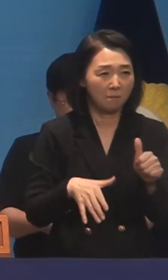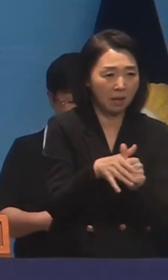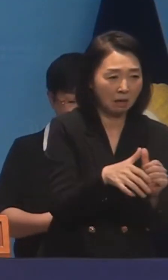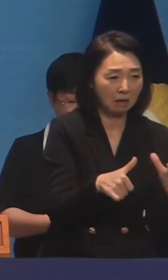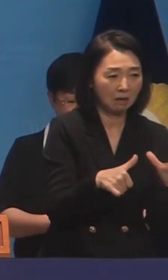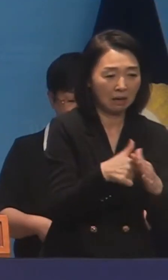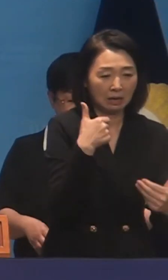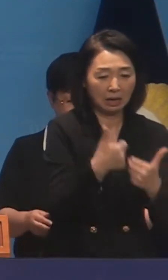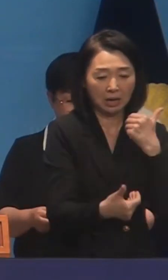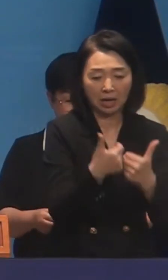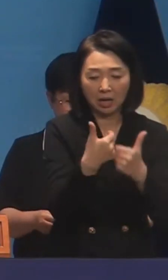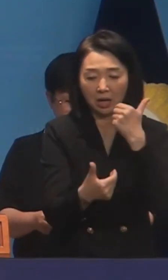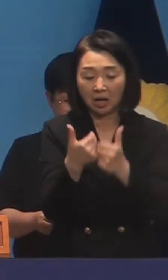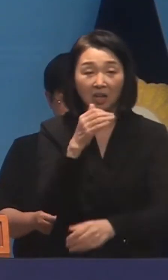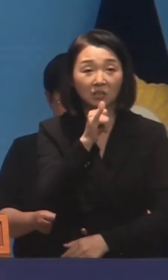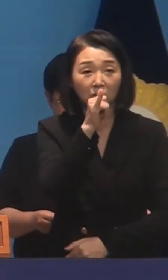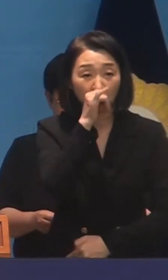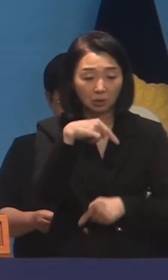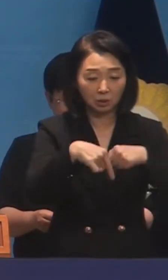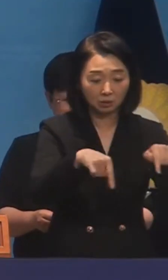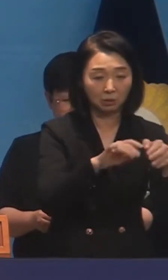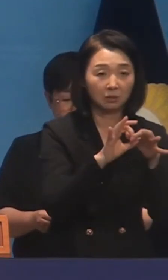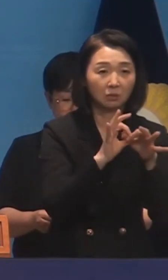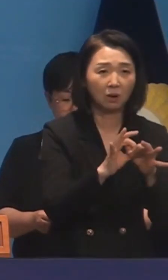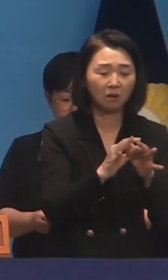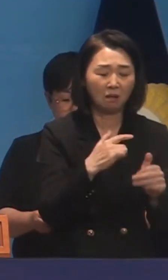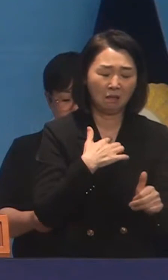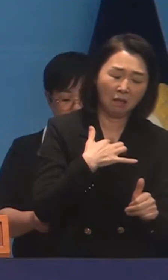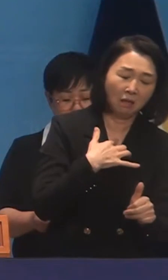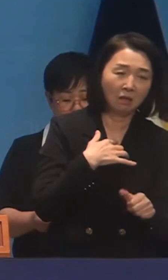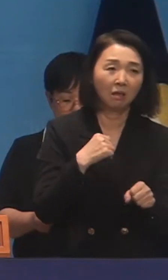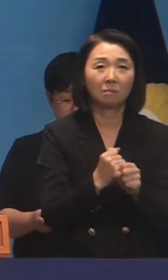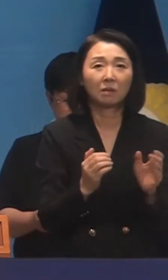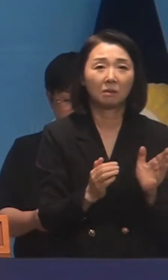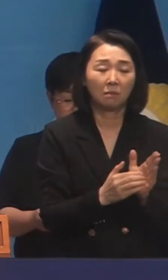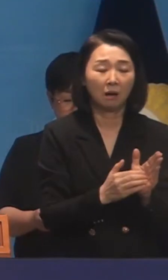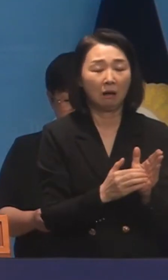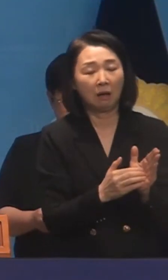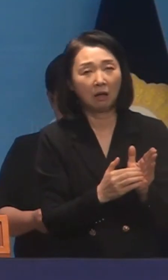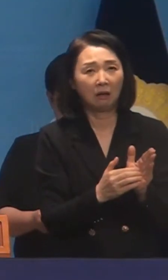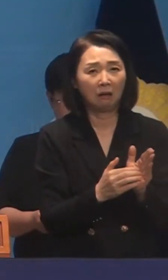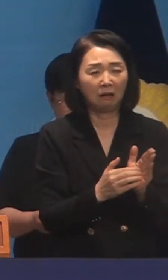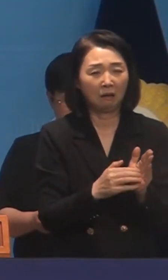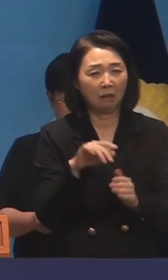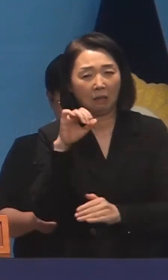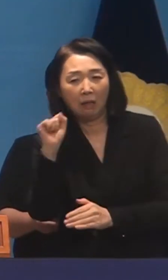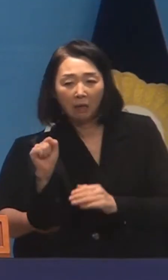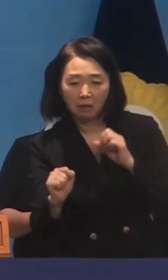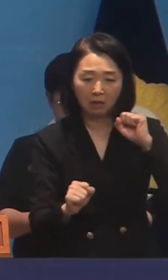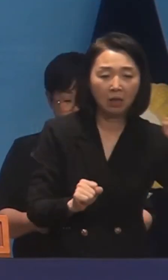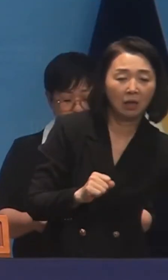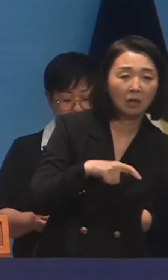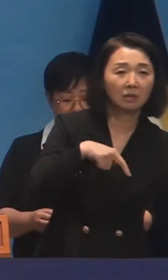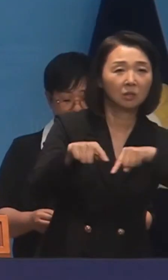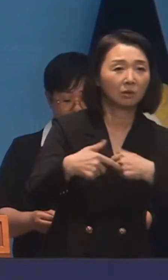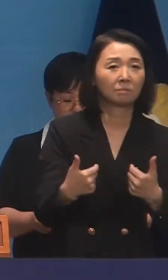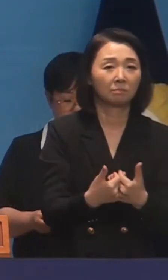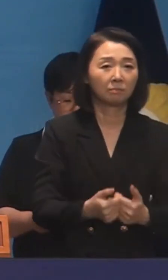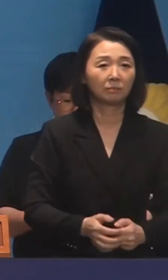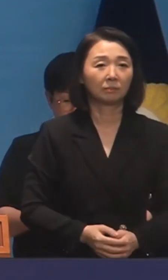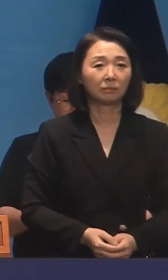갈등을 부추기며 정치를 통해 증오를 생산하는 편향된 정치를 우리는 단호히